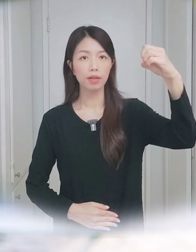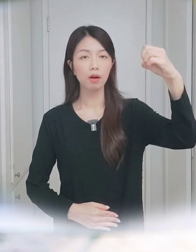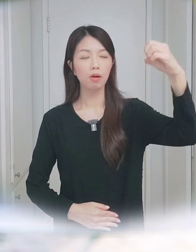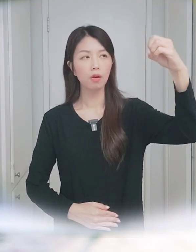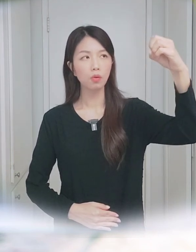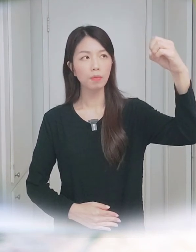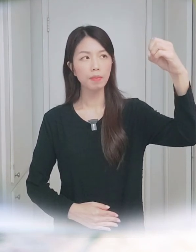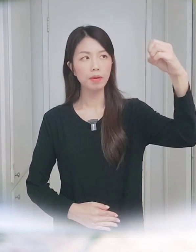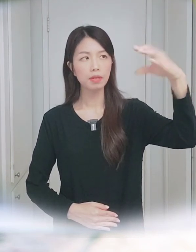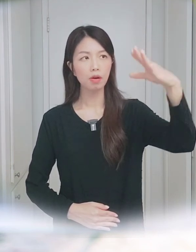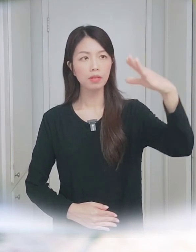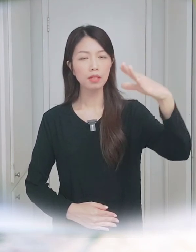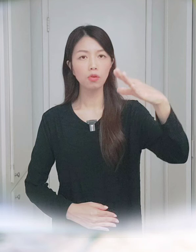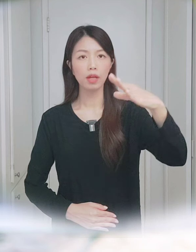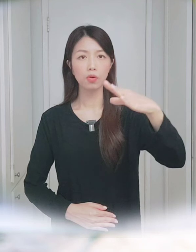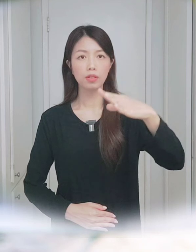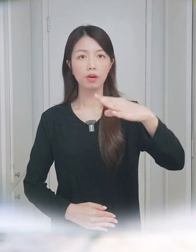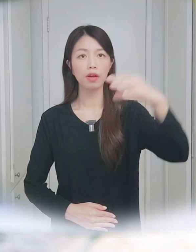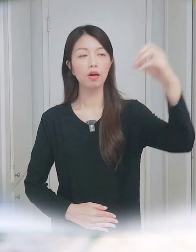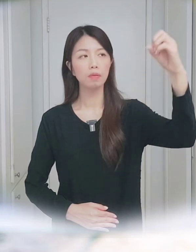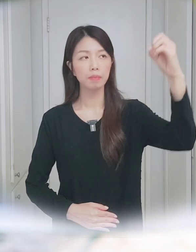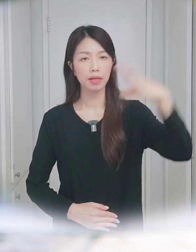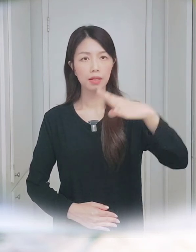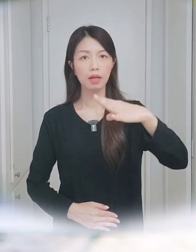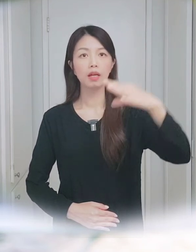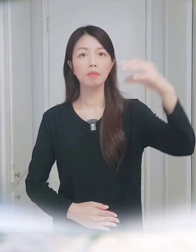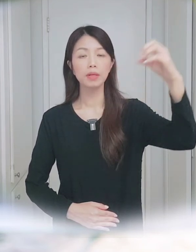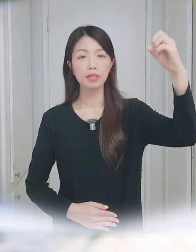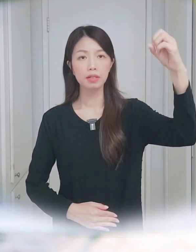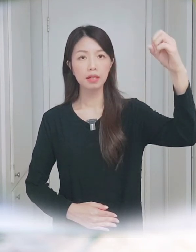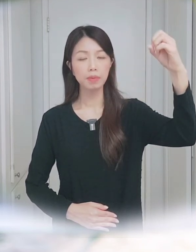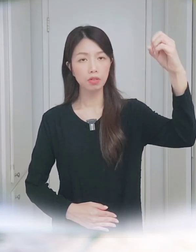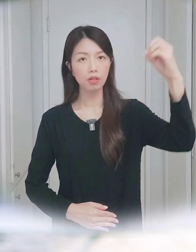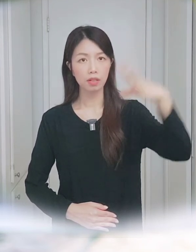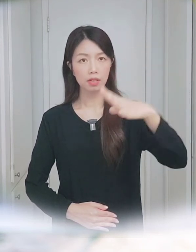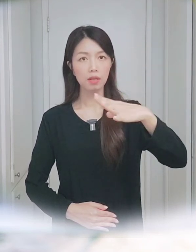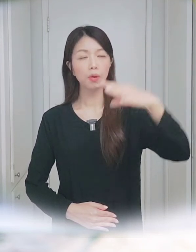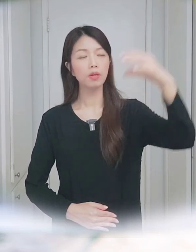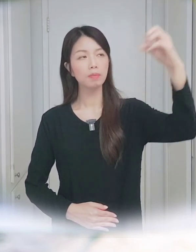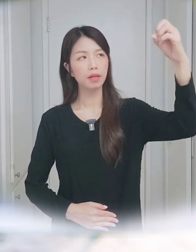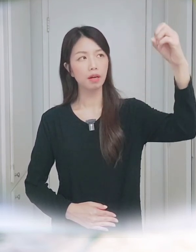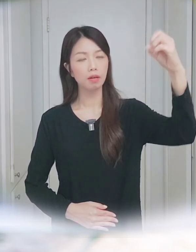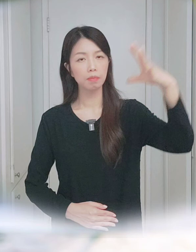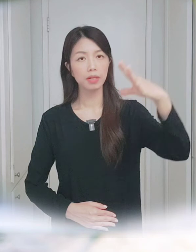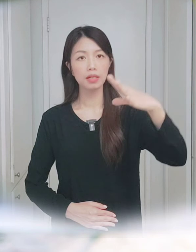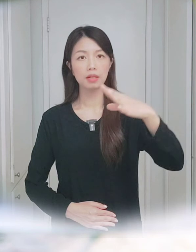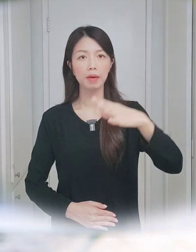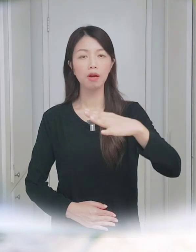오른쪽 위에서 손을 피면서 사선으로 내려오시는 거예요. 빛이 비춰지듯이 표현하시면